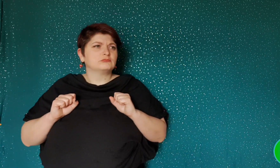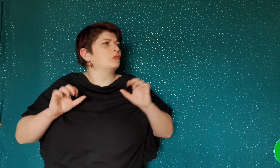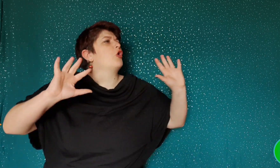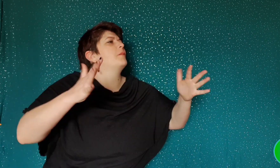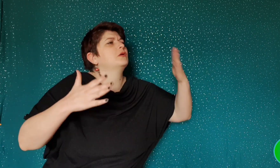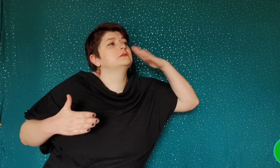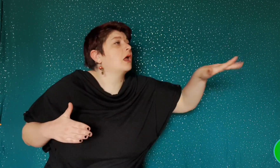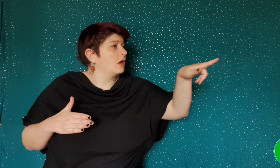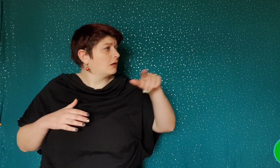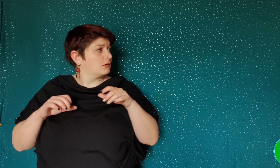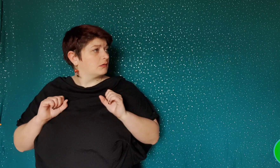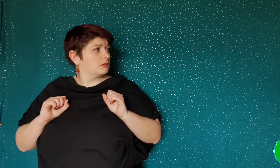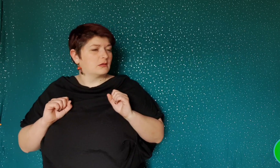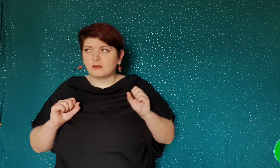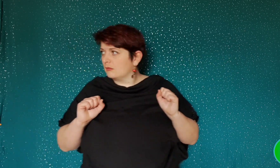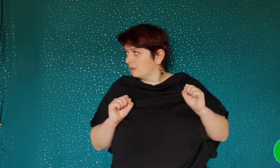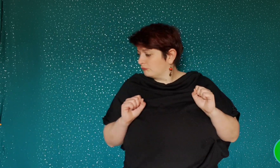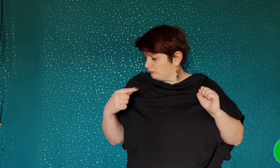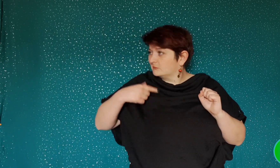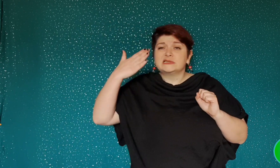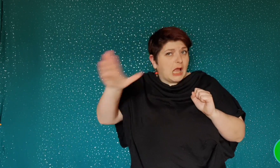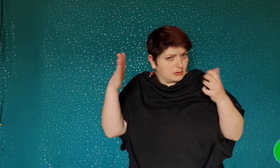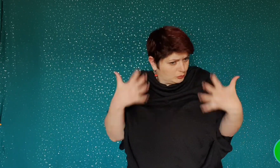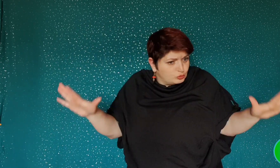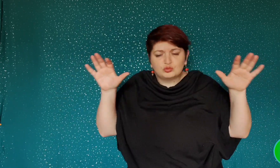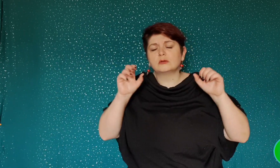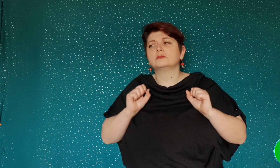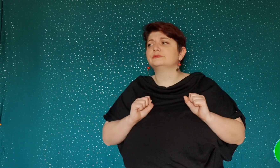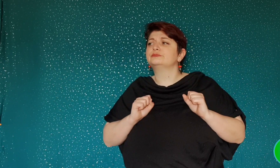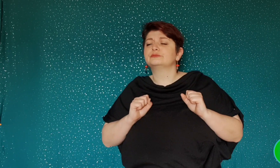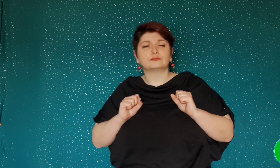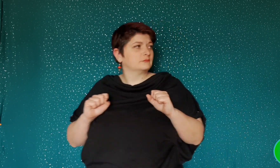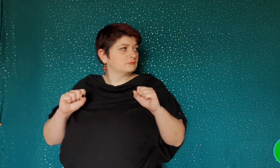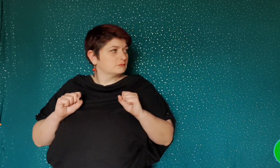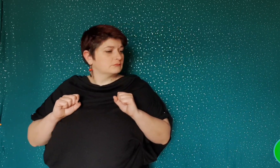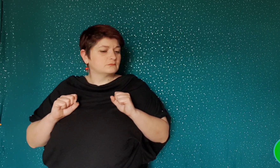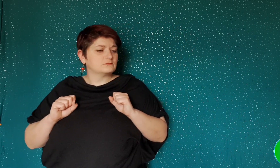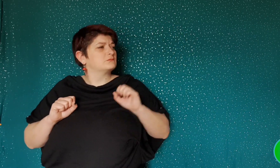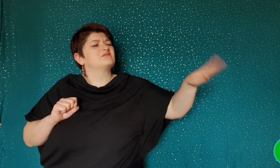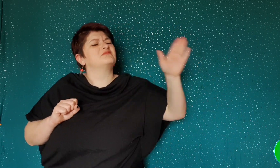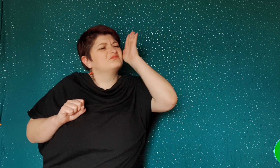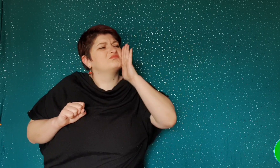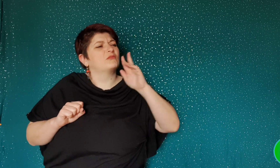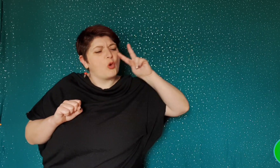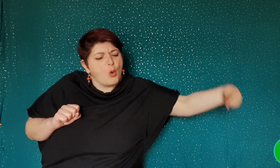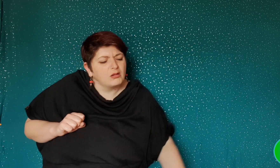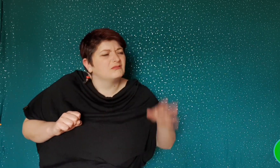« Il n'y a rien sous ton lit, dit Louis. »« Comment le sais-tu, dit Marianne. »« Je le sais comme ça, dit Louis. »«